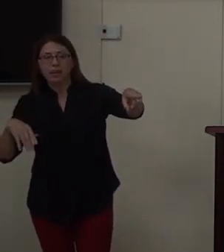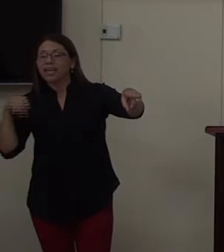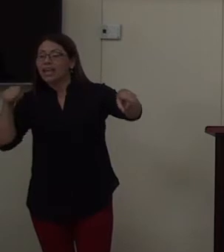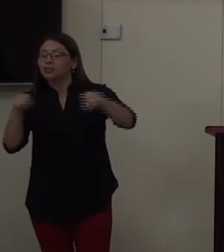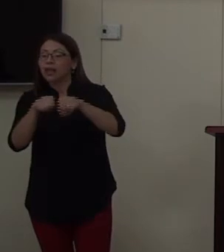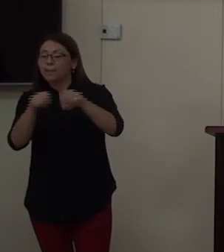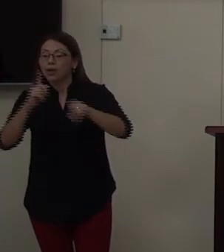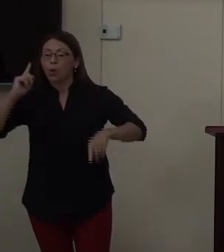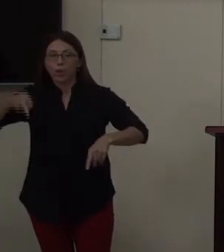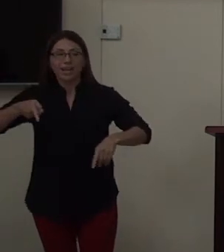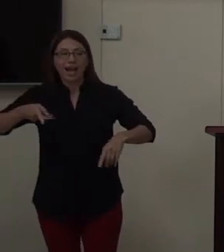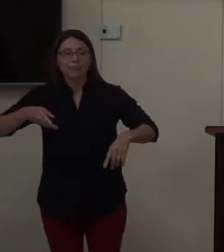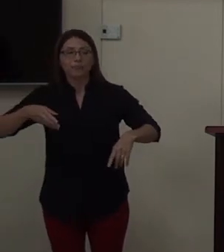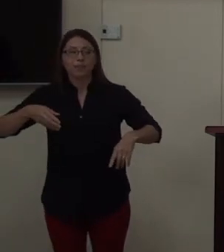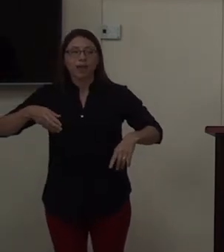alguna manera a,